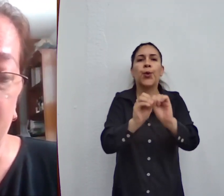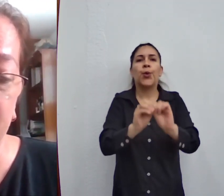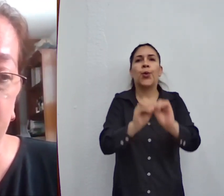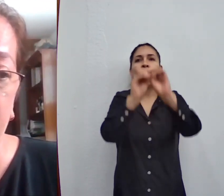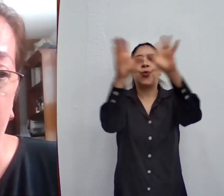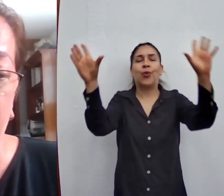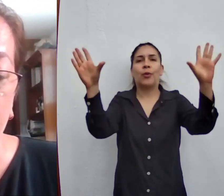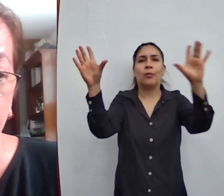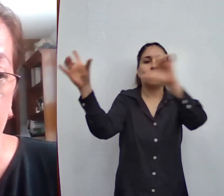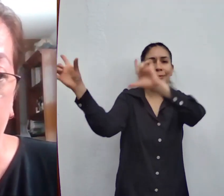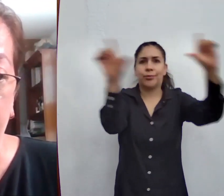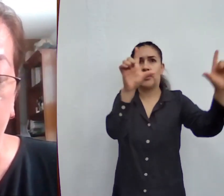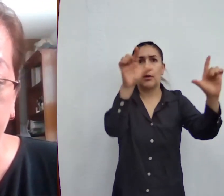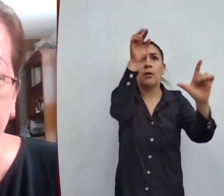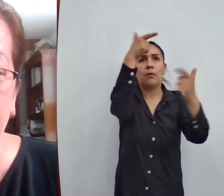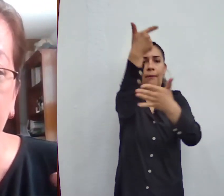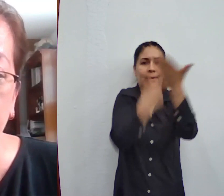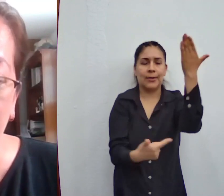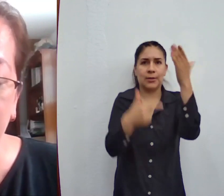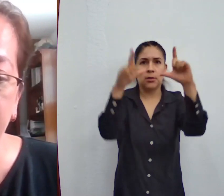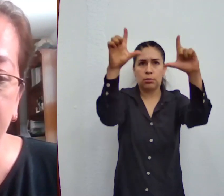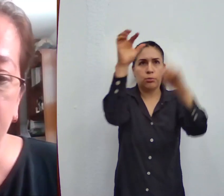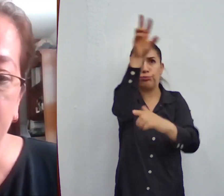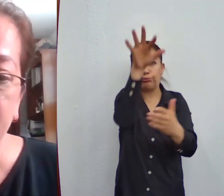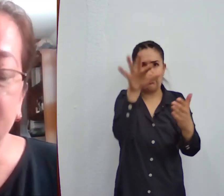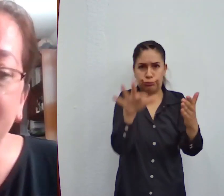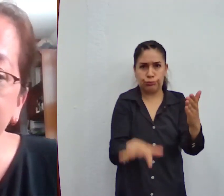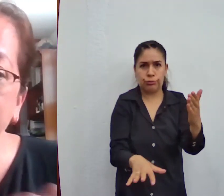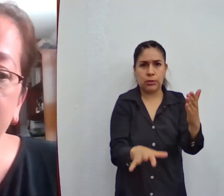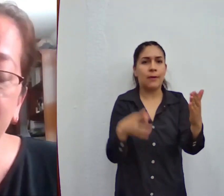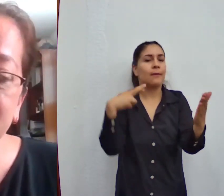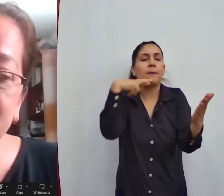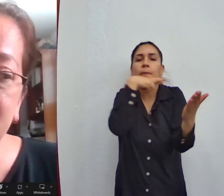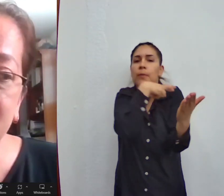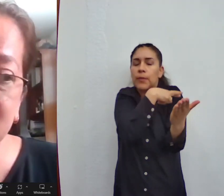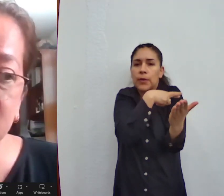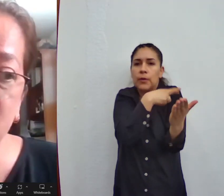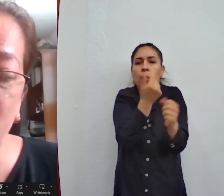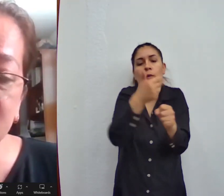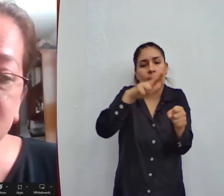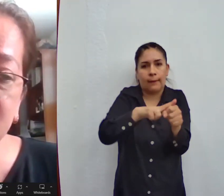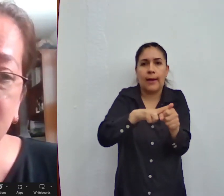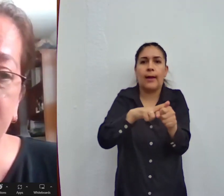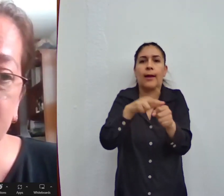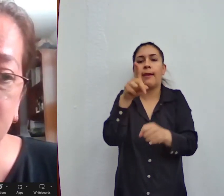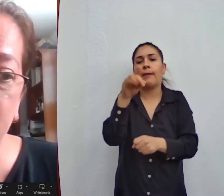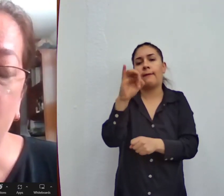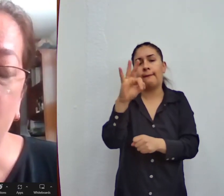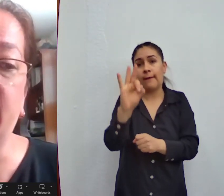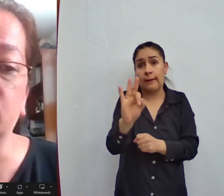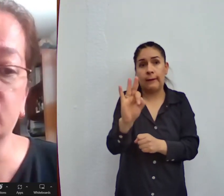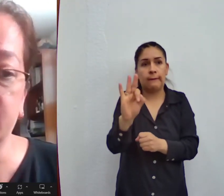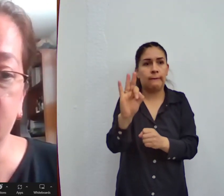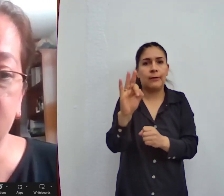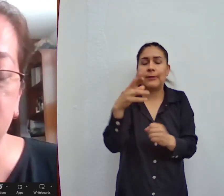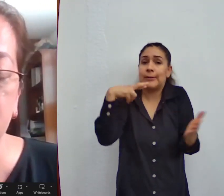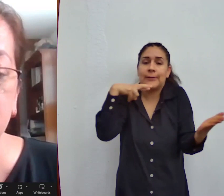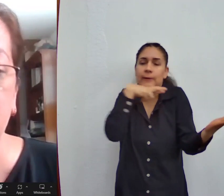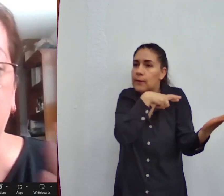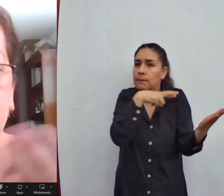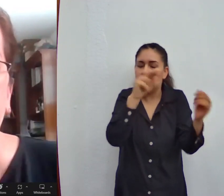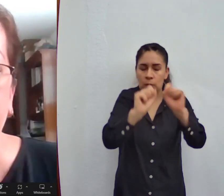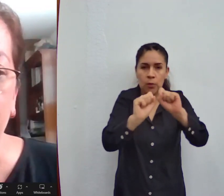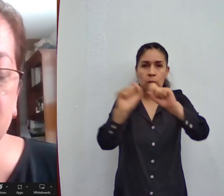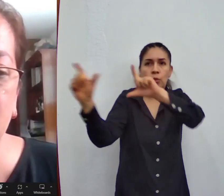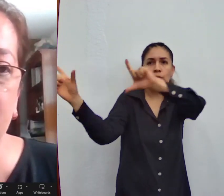vayan a los hospitales o al DIF tengan también ese acceso a esa información para los servicios o los